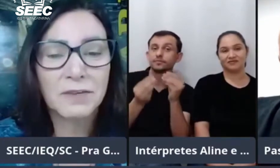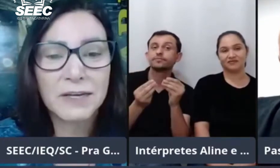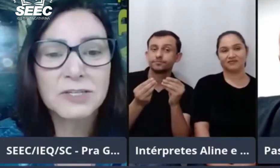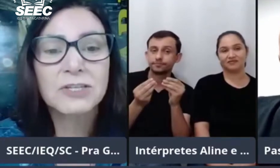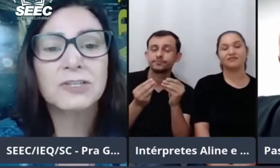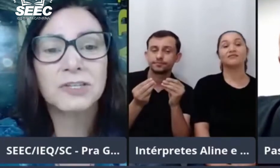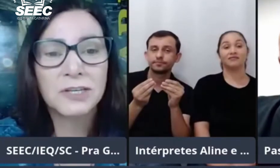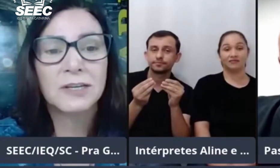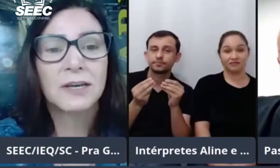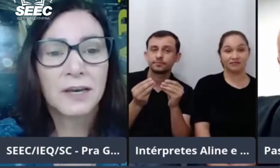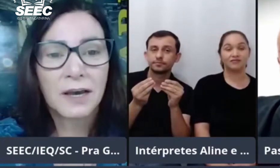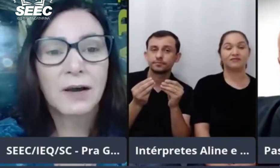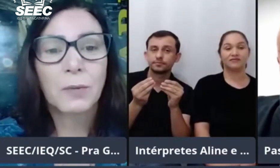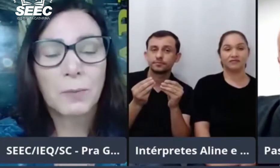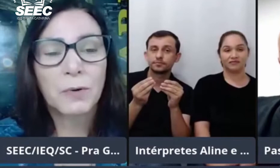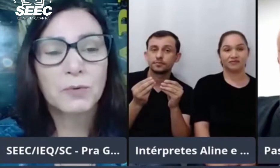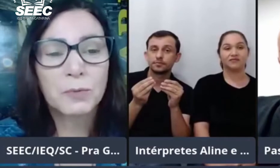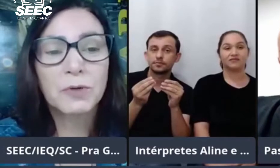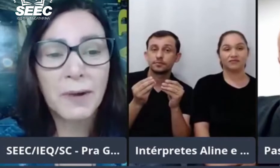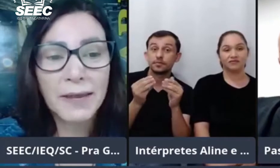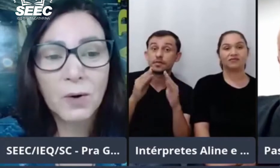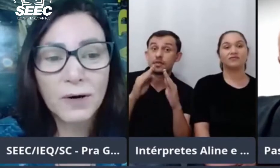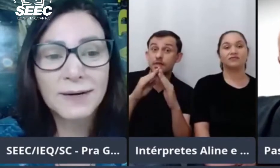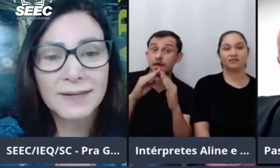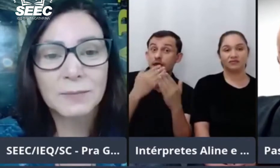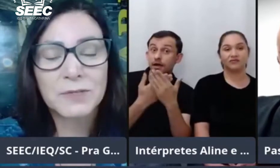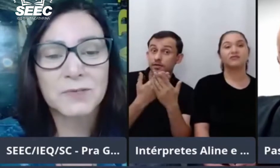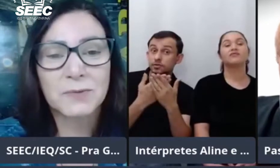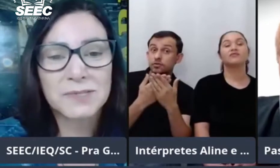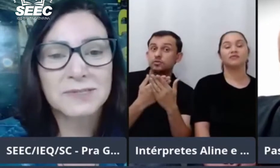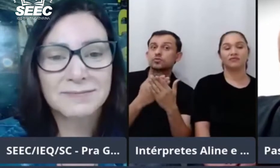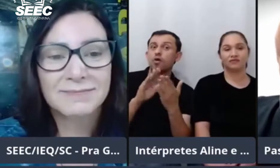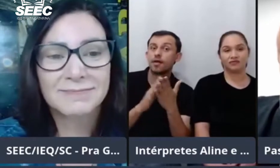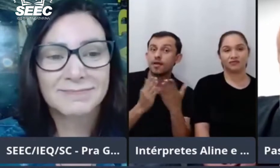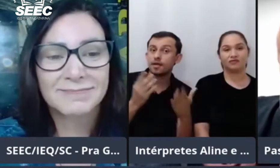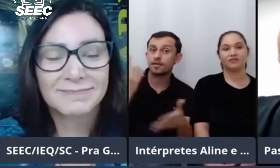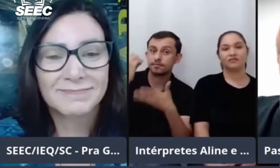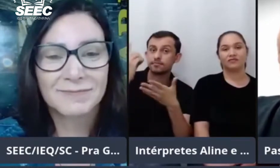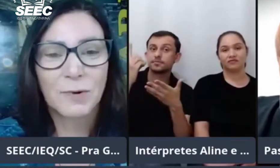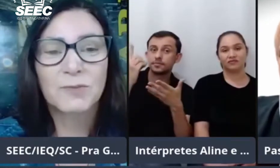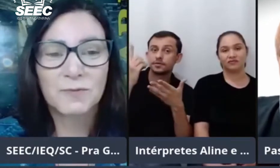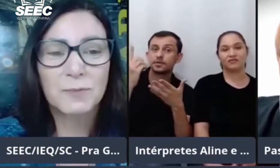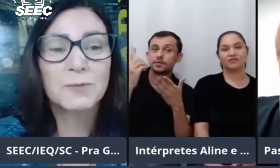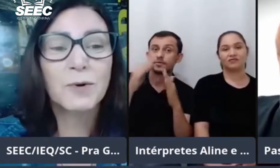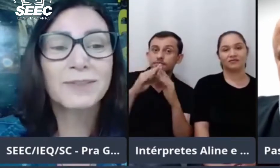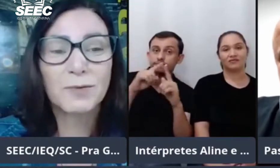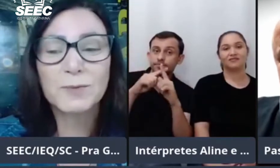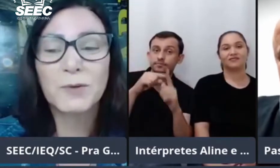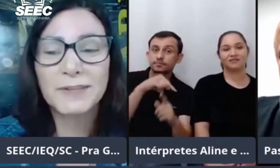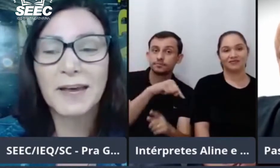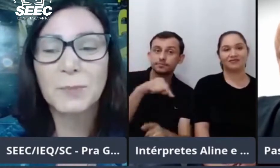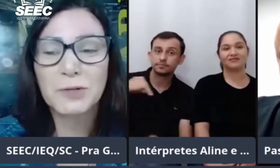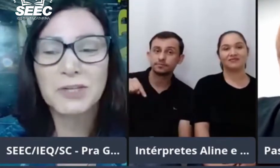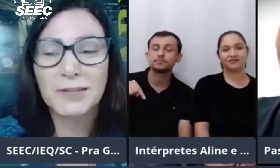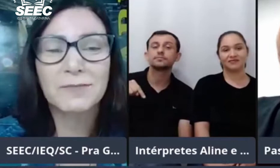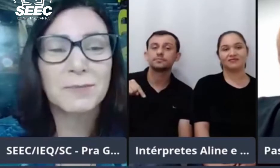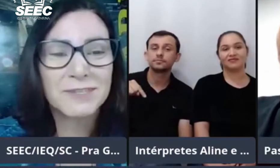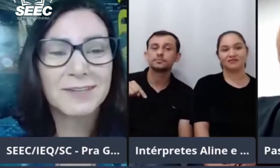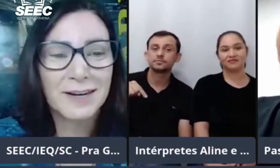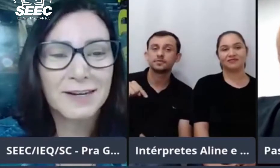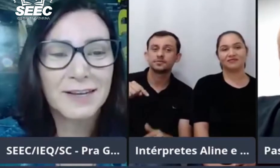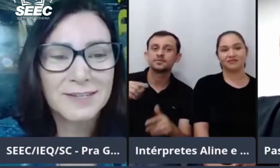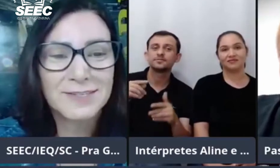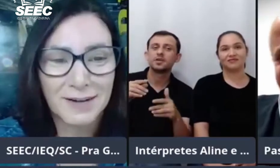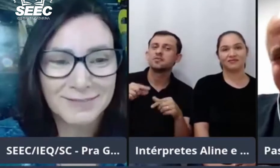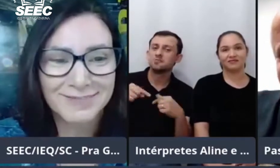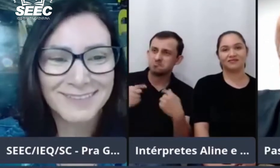sim, aí vai atingir um número maior, né, de pessoas. Com certeza. Vamos montar o projeto e vamos